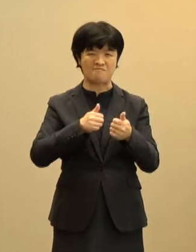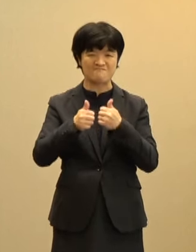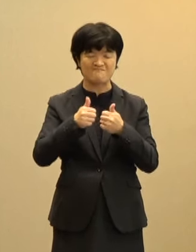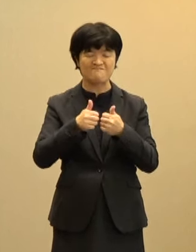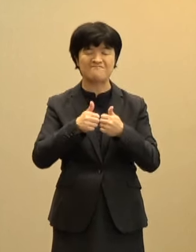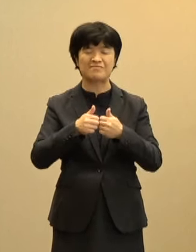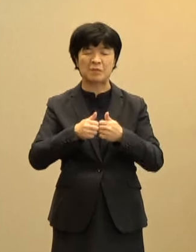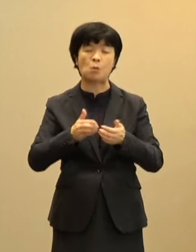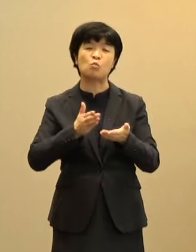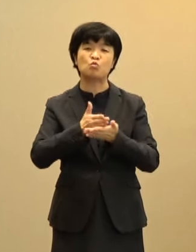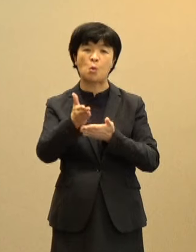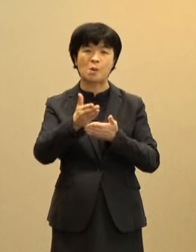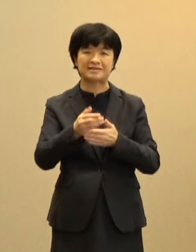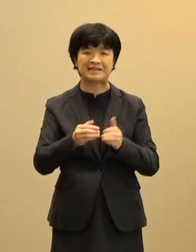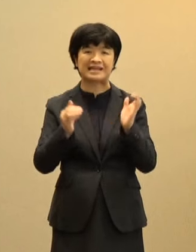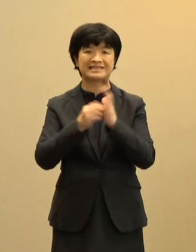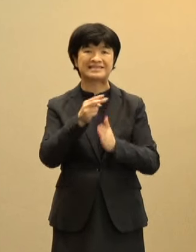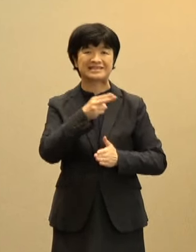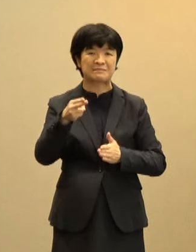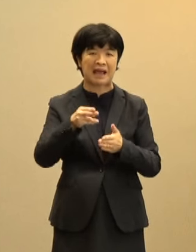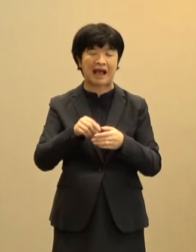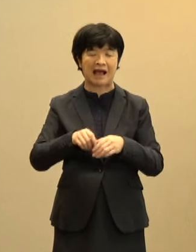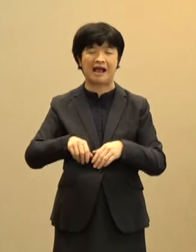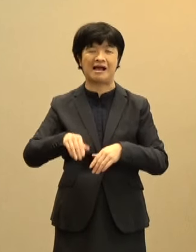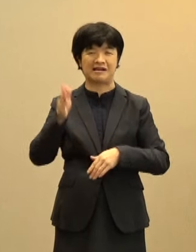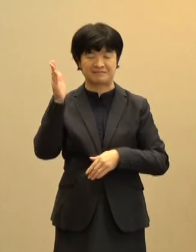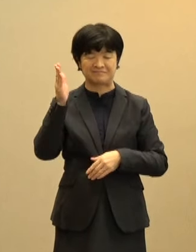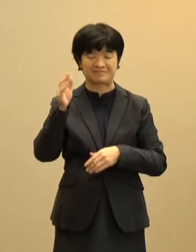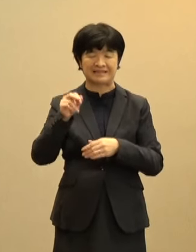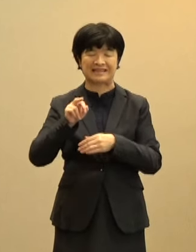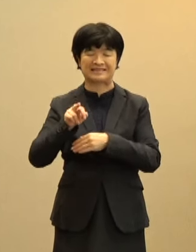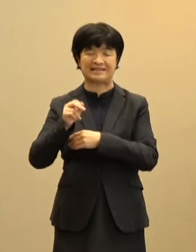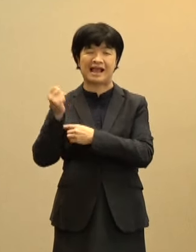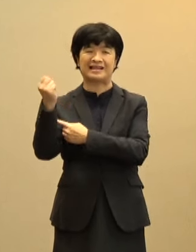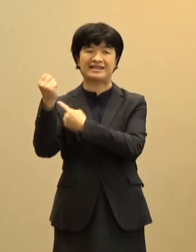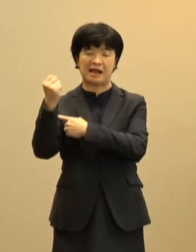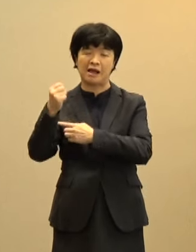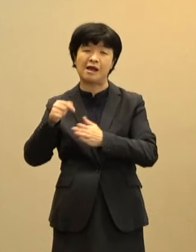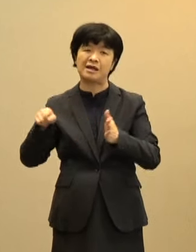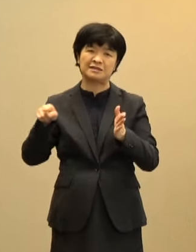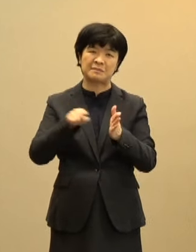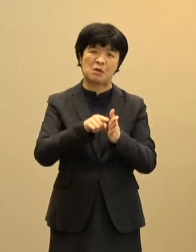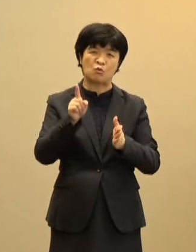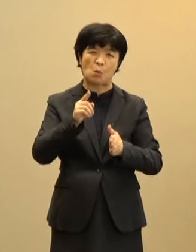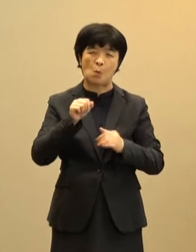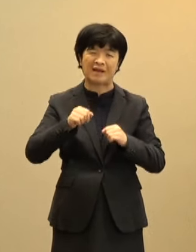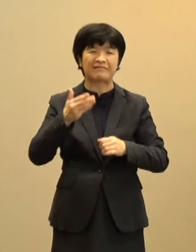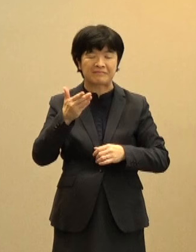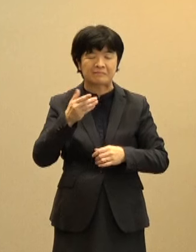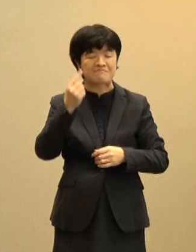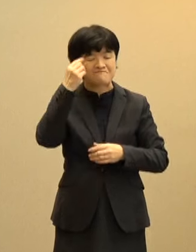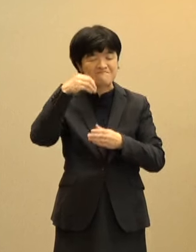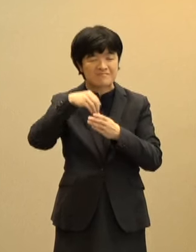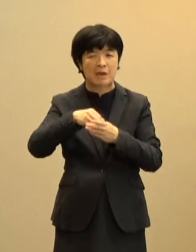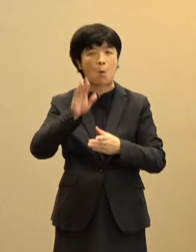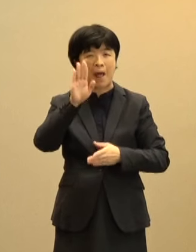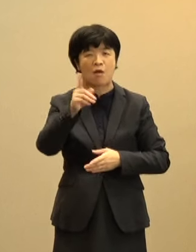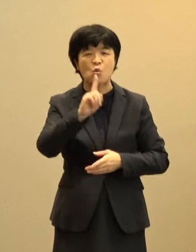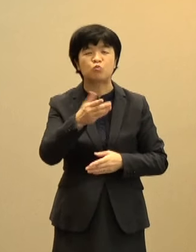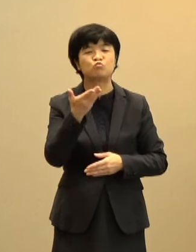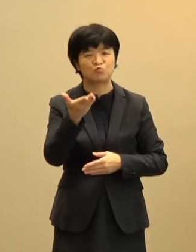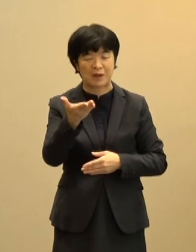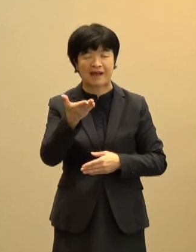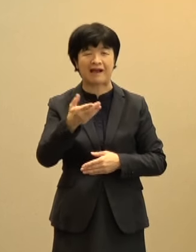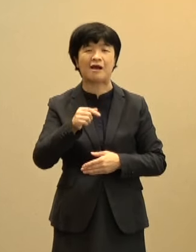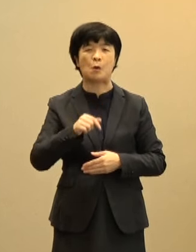政権がどのようにこれまでの地方創生を総括した上でですね、新たな打ち手をしていくのか、そ